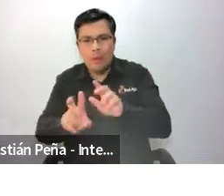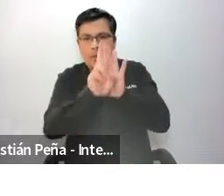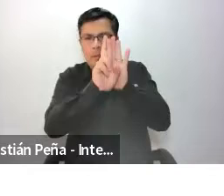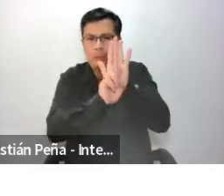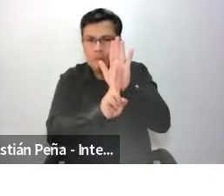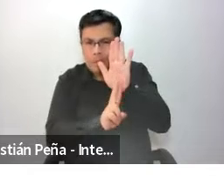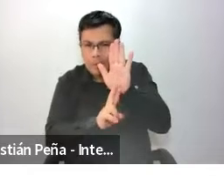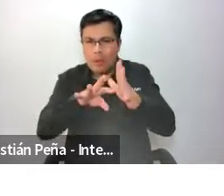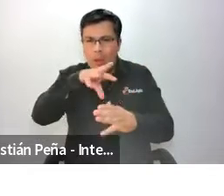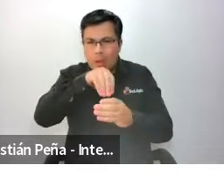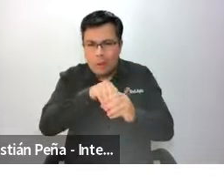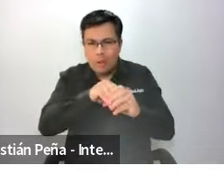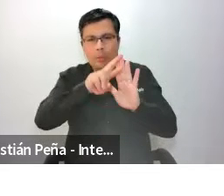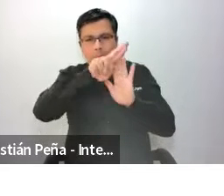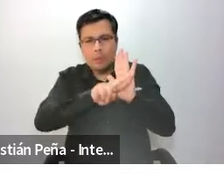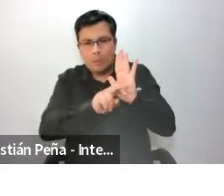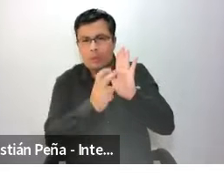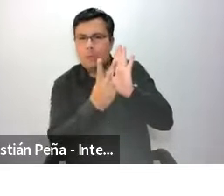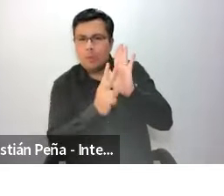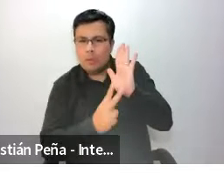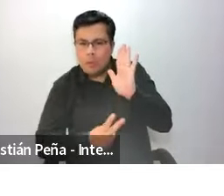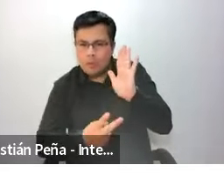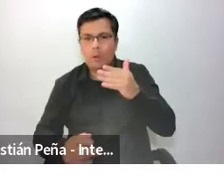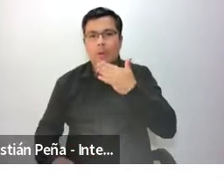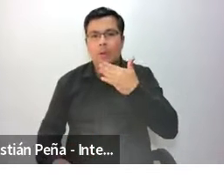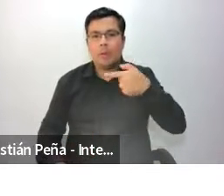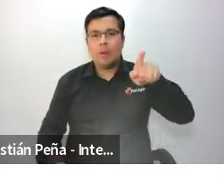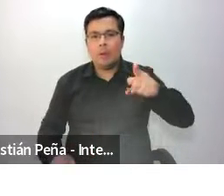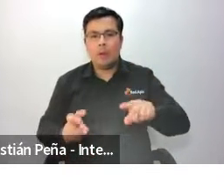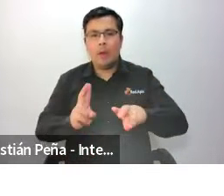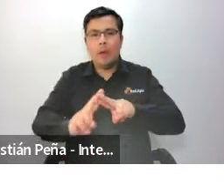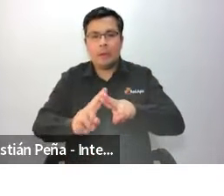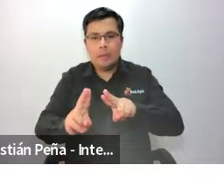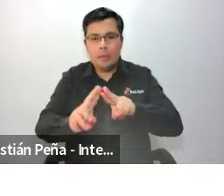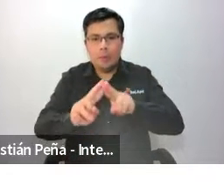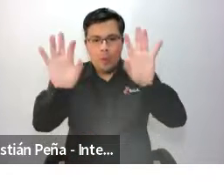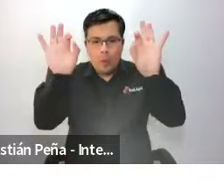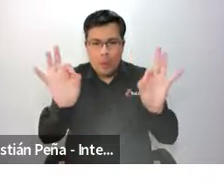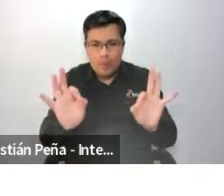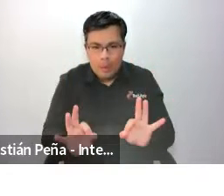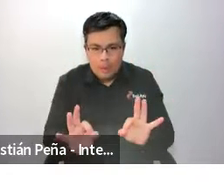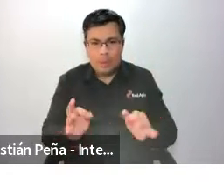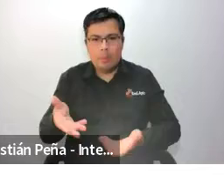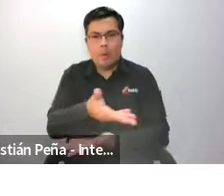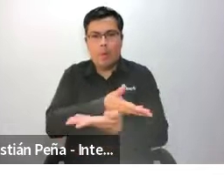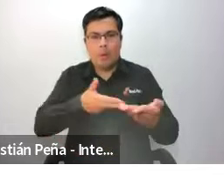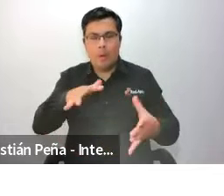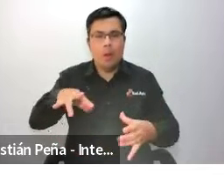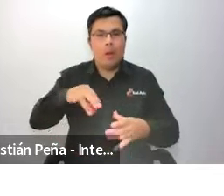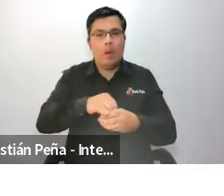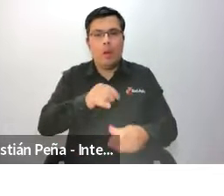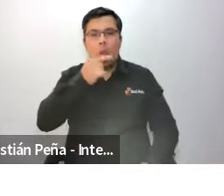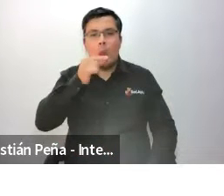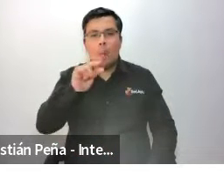están diseñando orientaciones para una convivencia inclusiva que prontamente queremos poner a